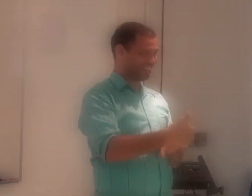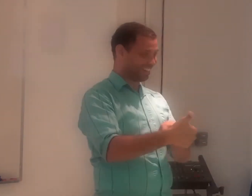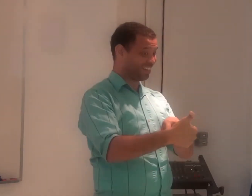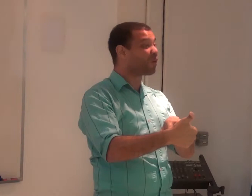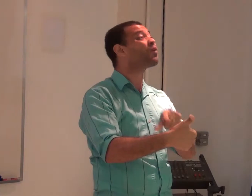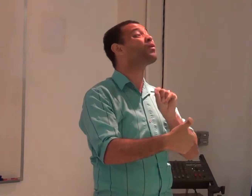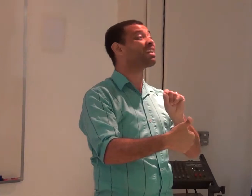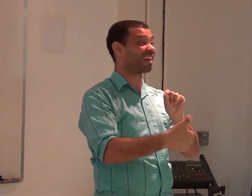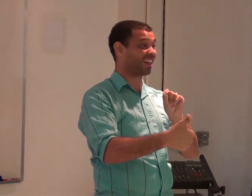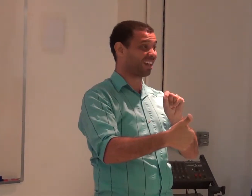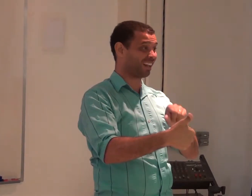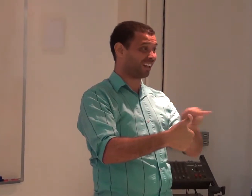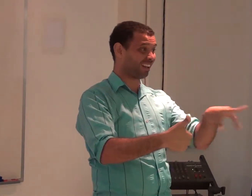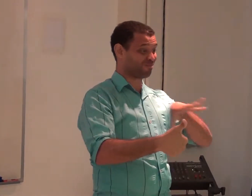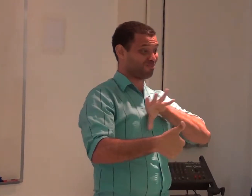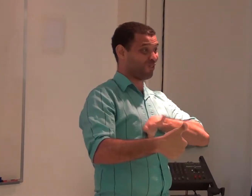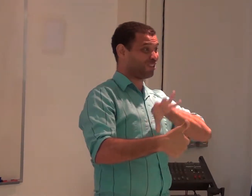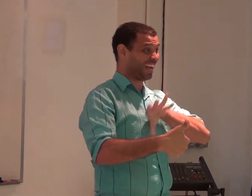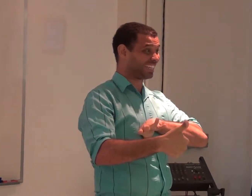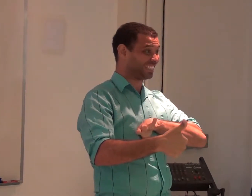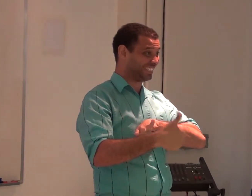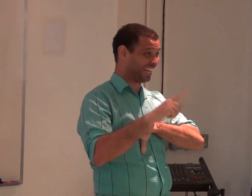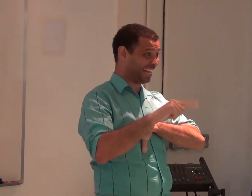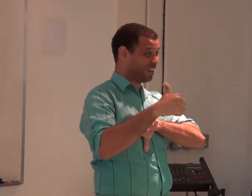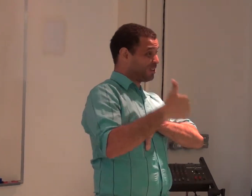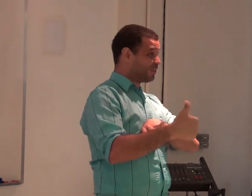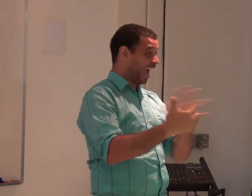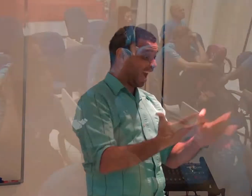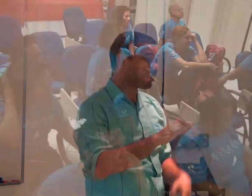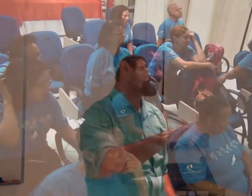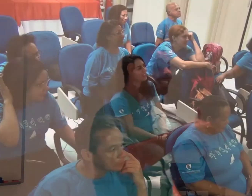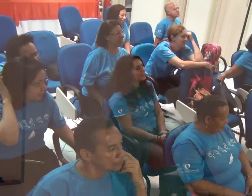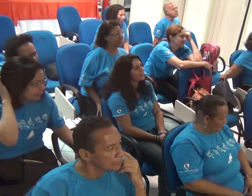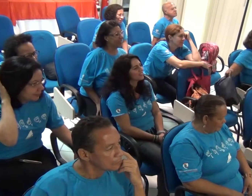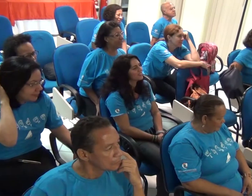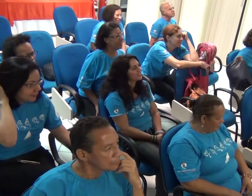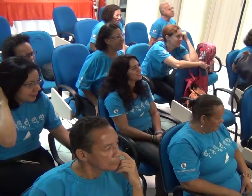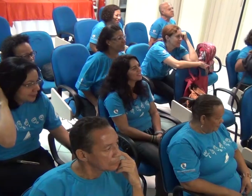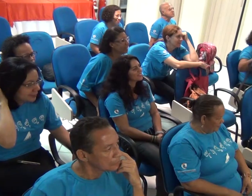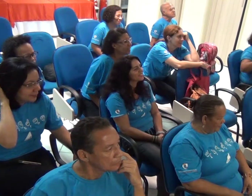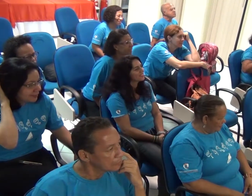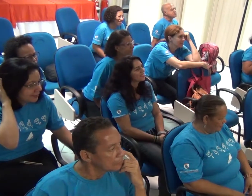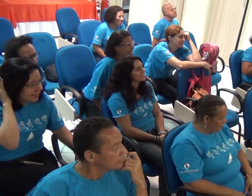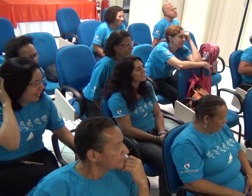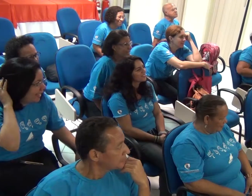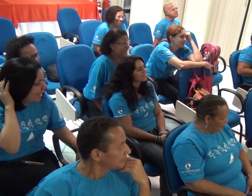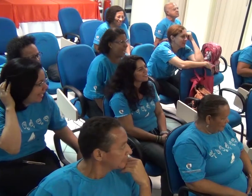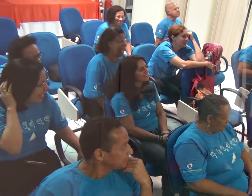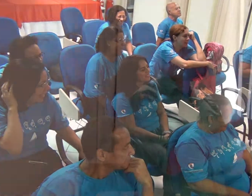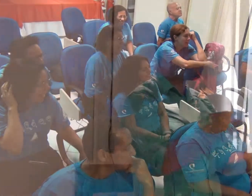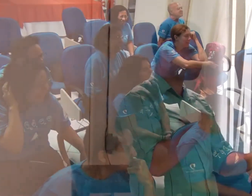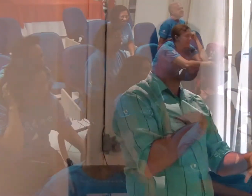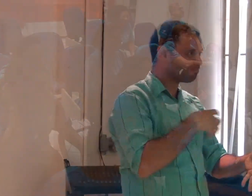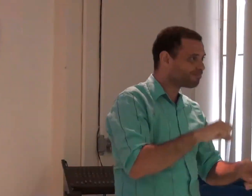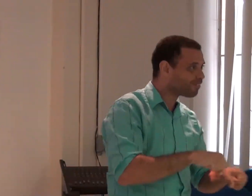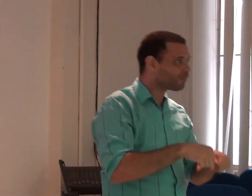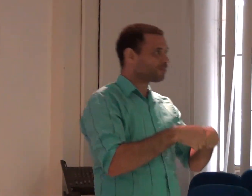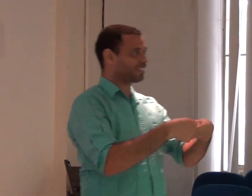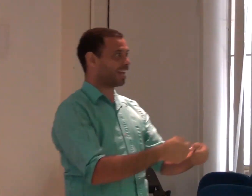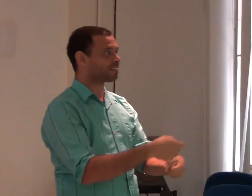Português é a sua língua 1, né? E agora você tem uma L2, que é a Libras. Você precisa